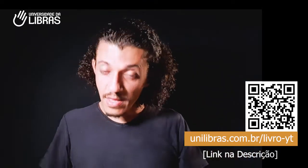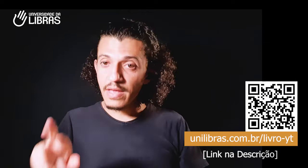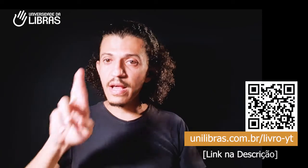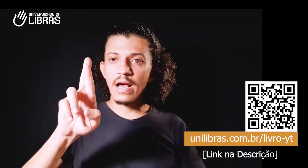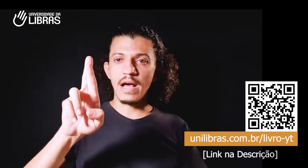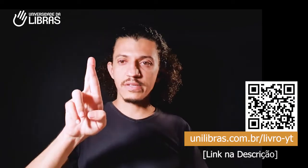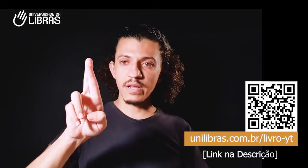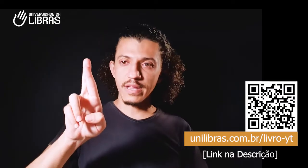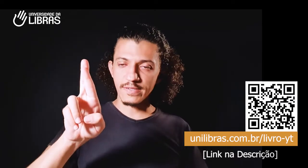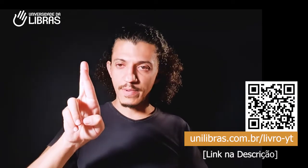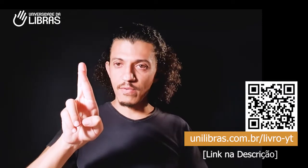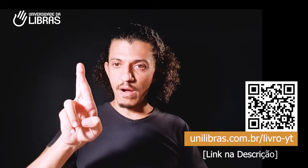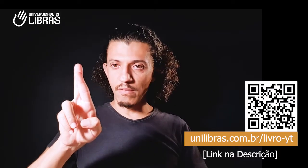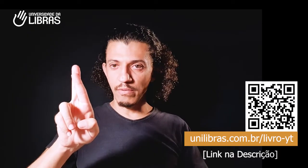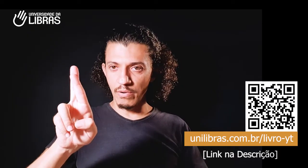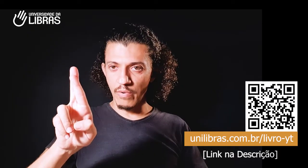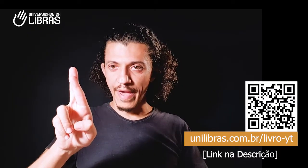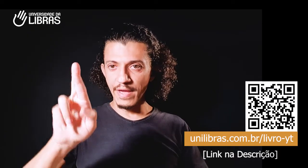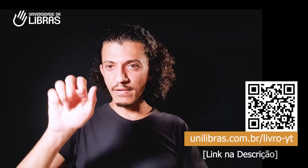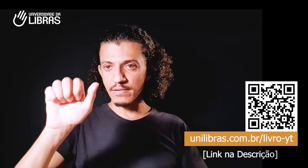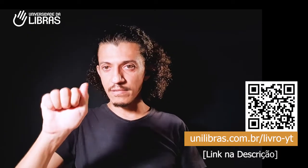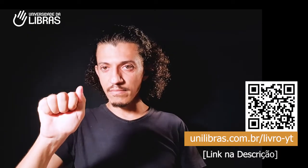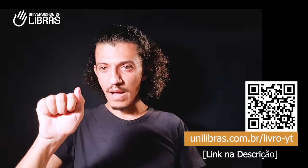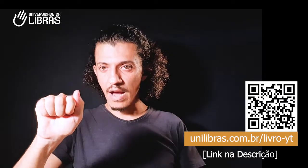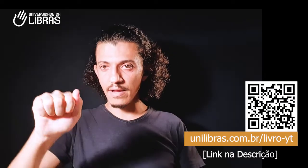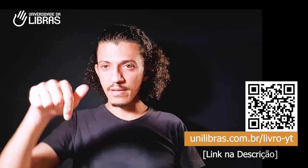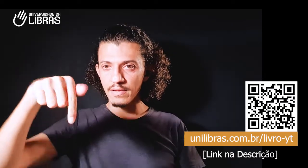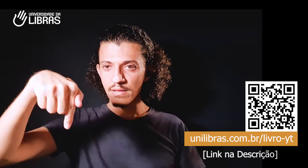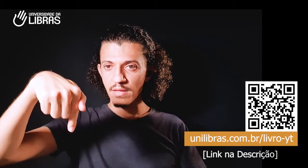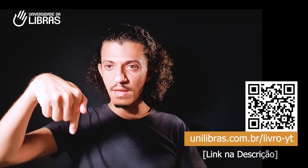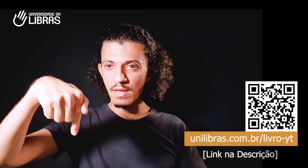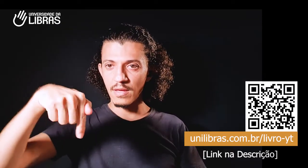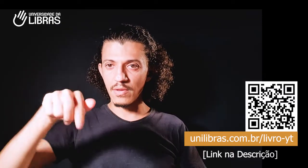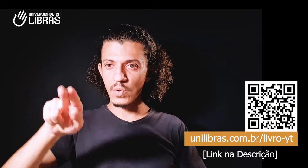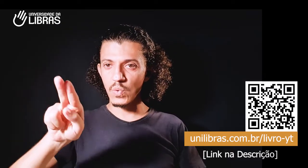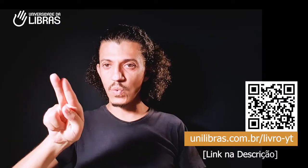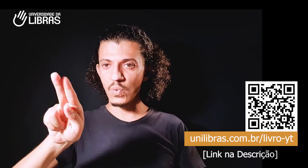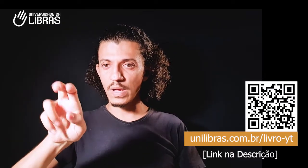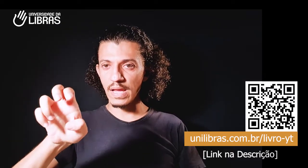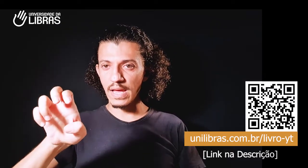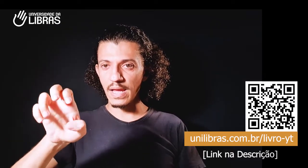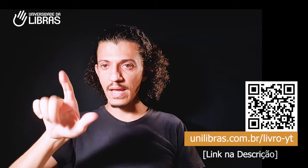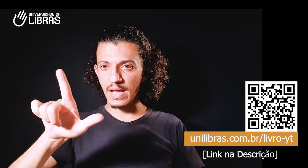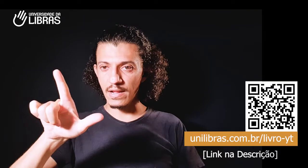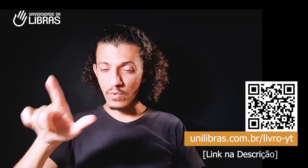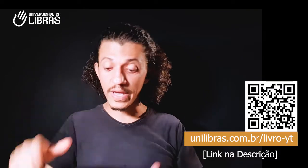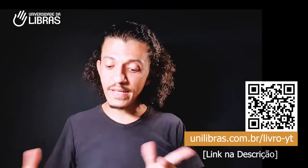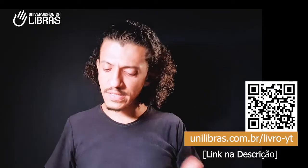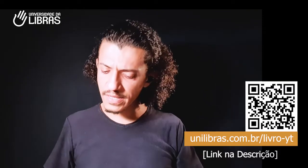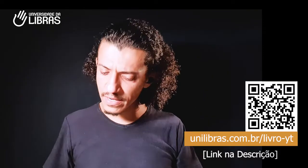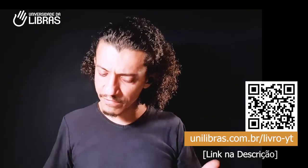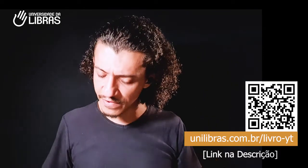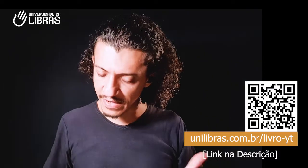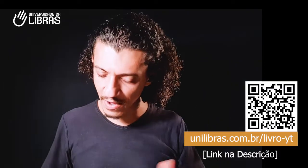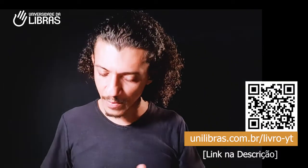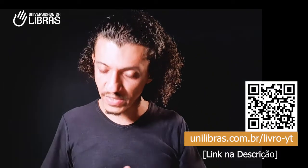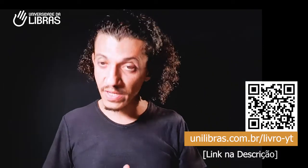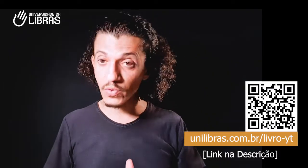a ir a solicitação manual o RG que que significa